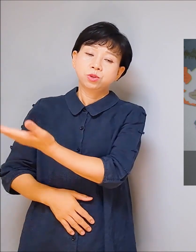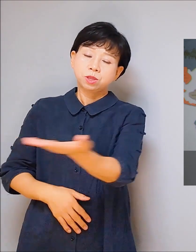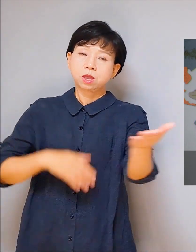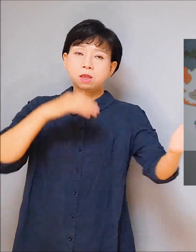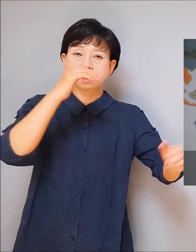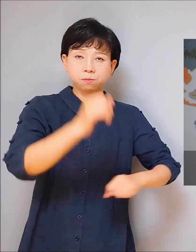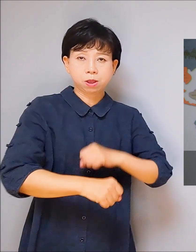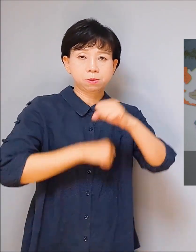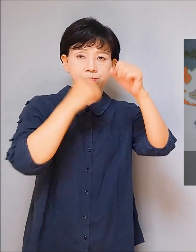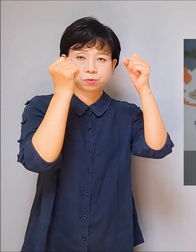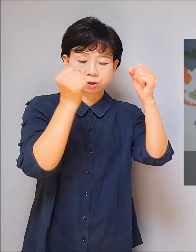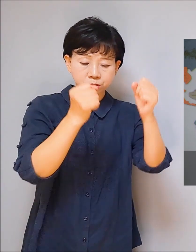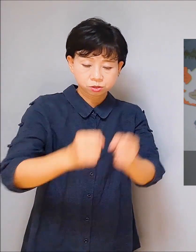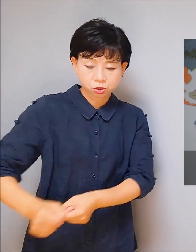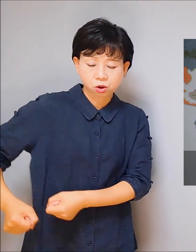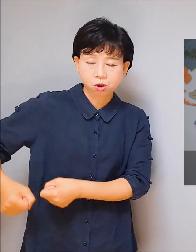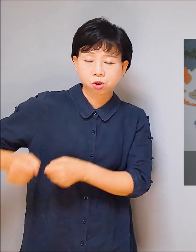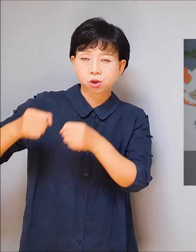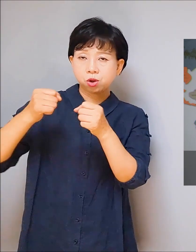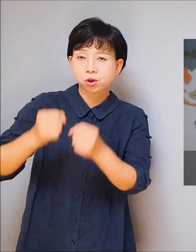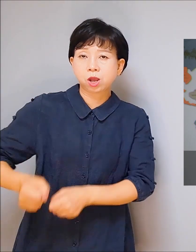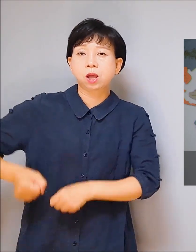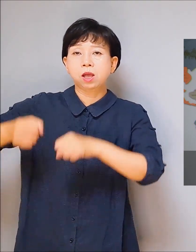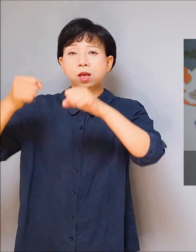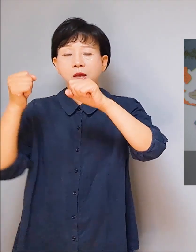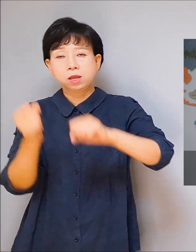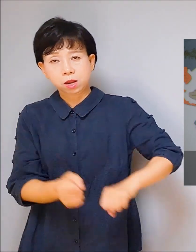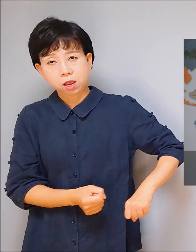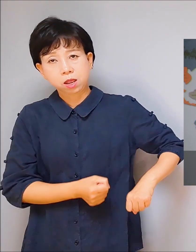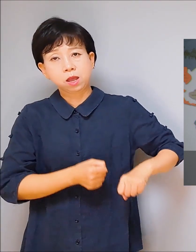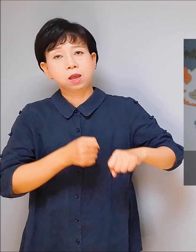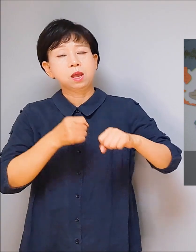바다로 내 맘